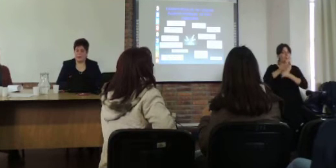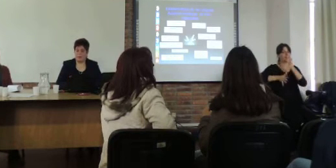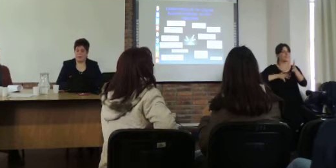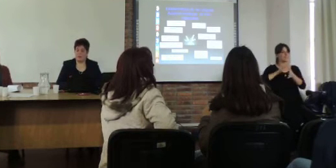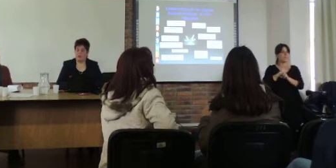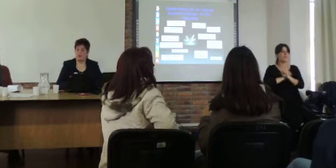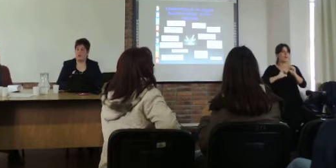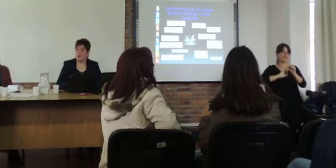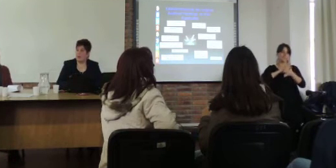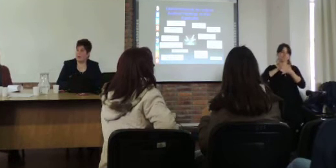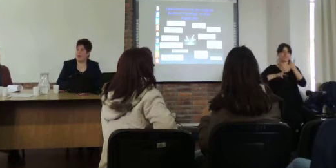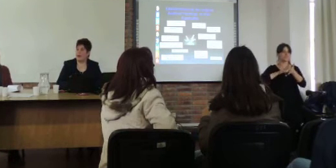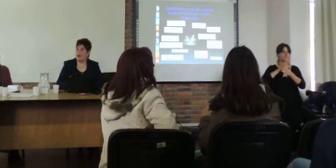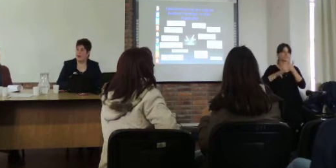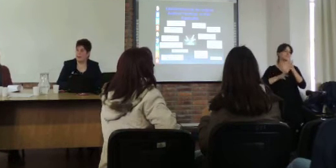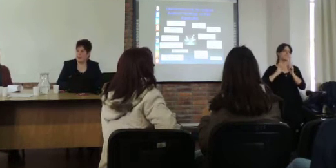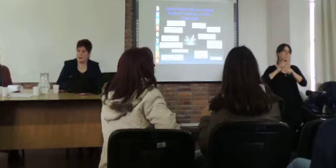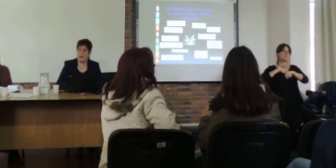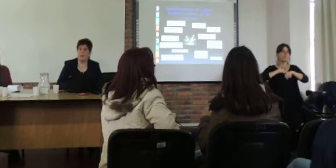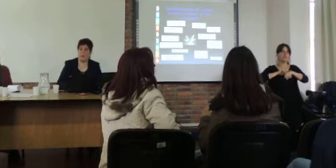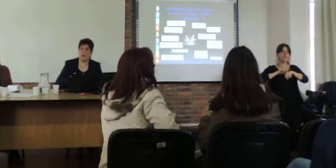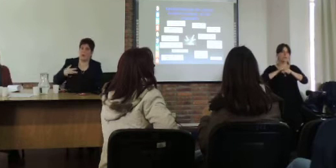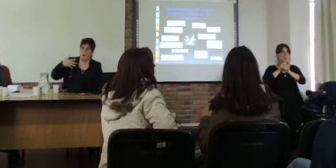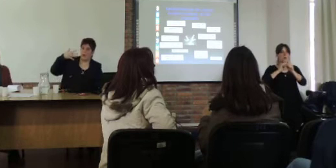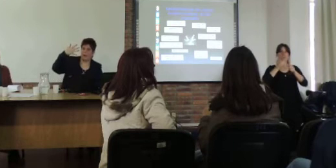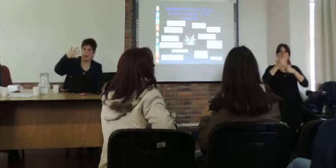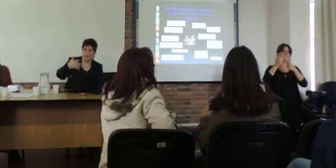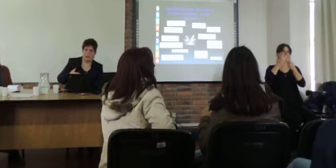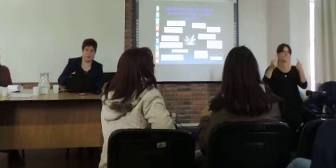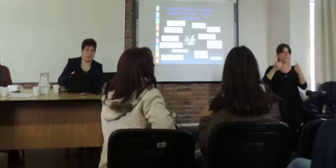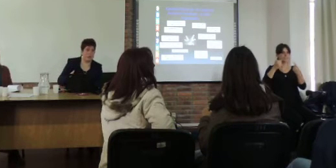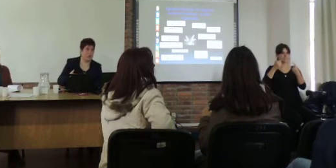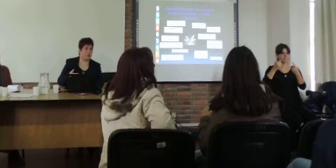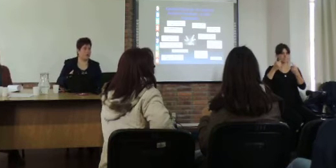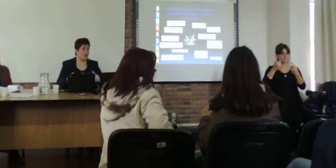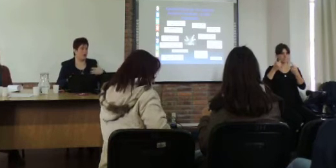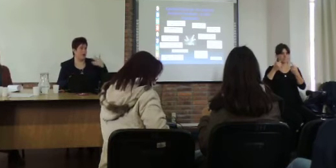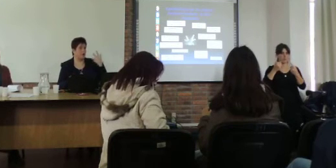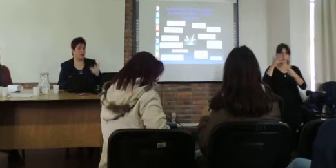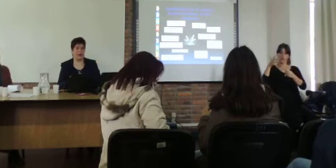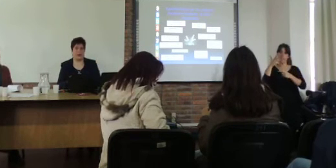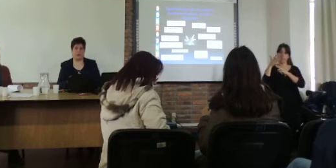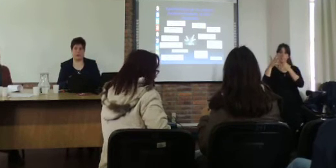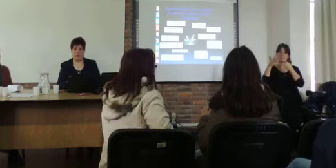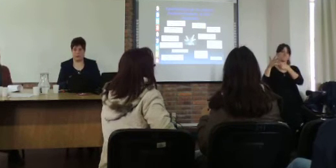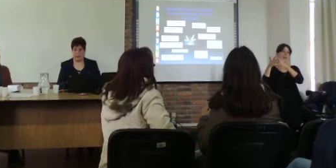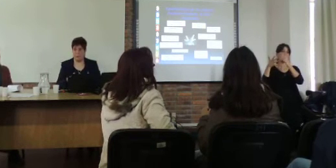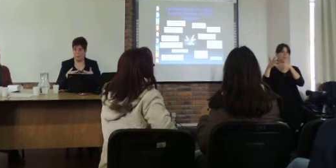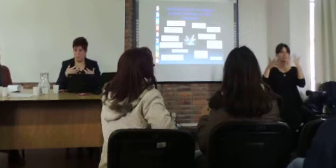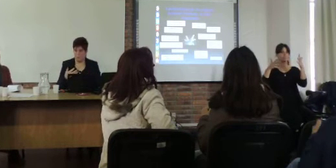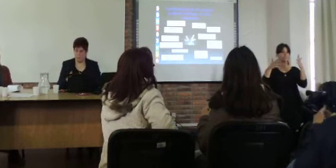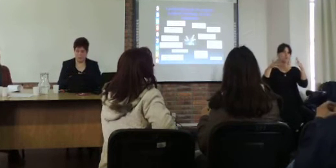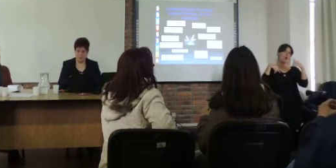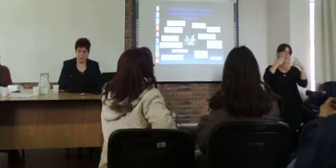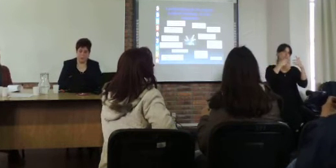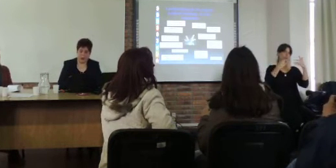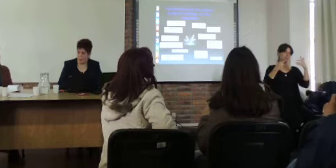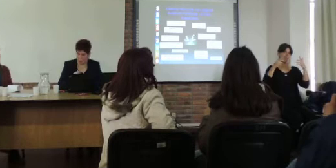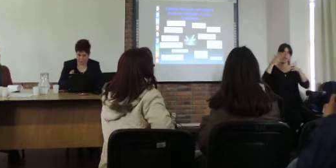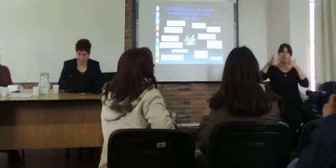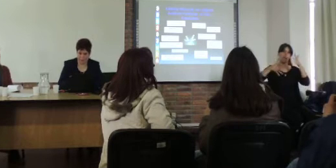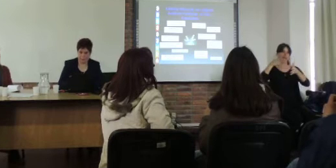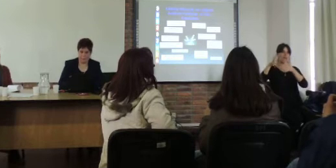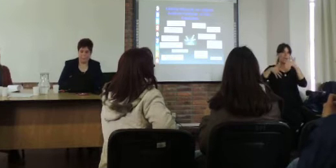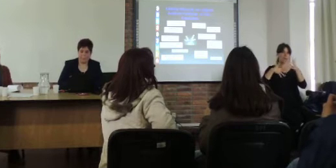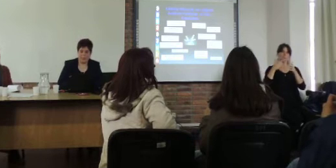de señas son de producción simultánea y espacial, puedo con una mano estar diciendo una cosa, con la otra acotar otra. ¿Sí? A